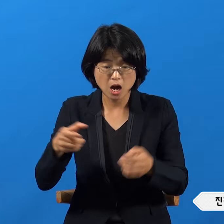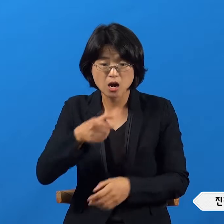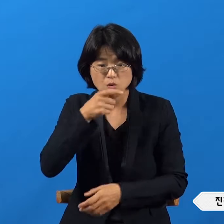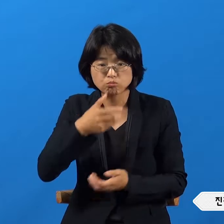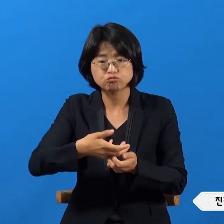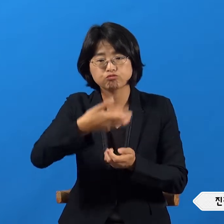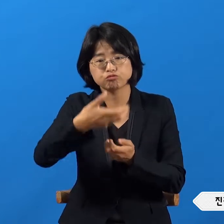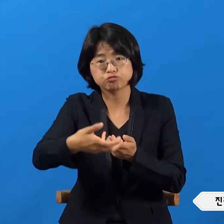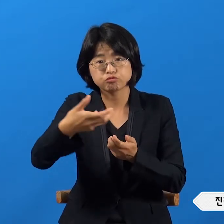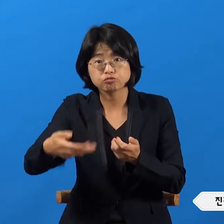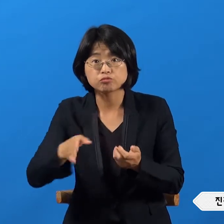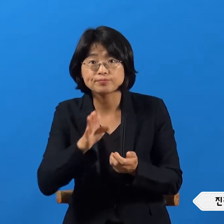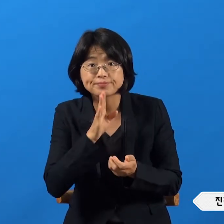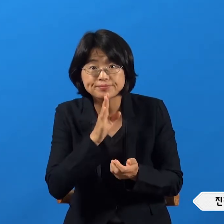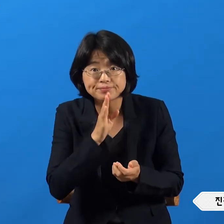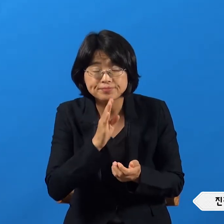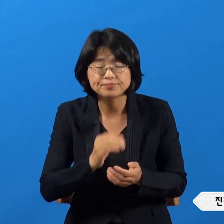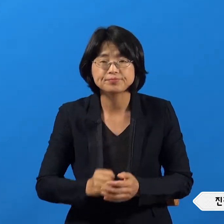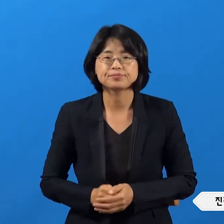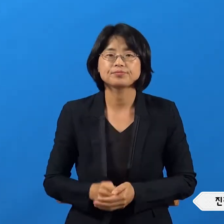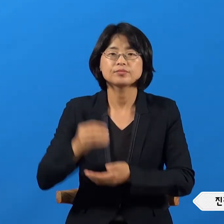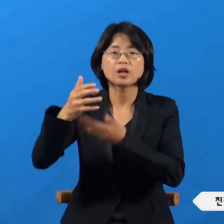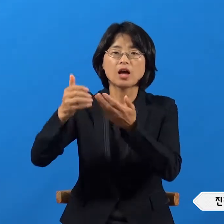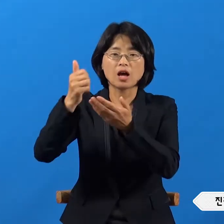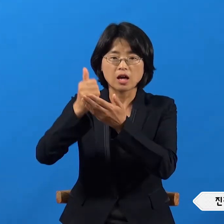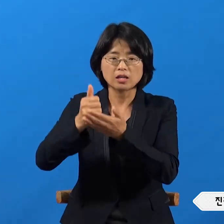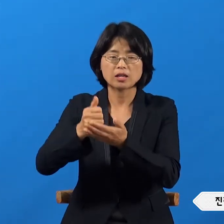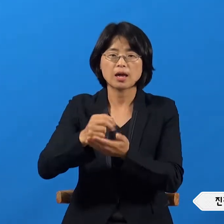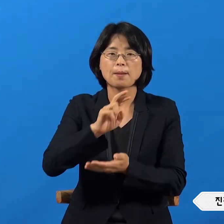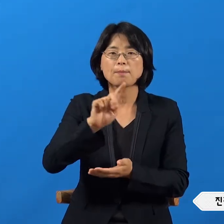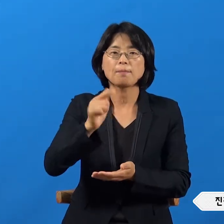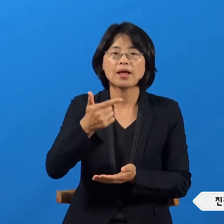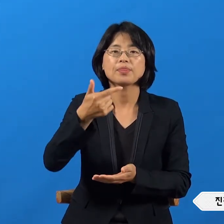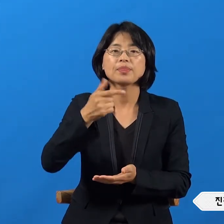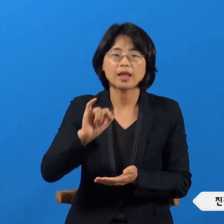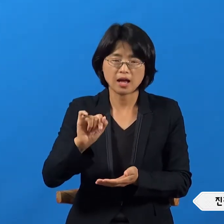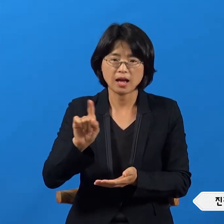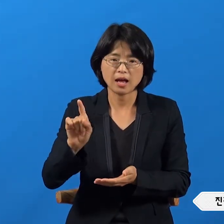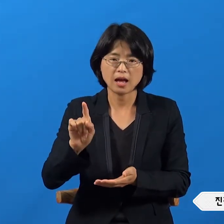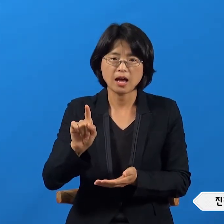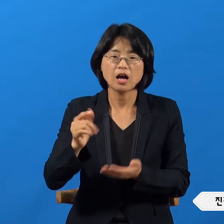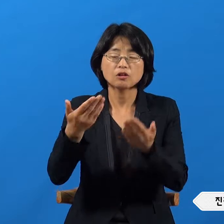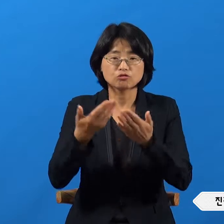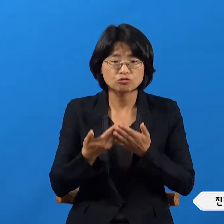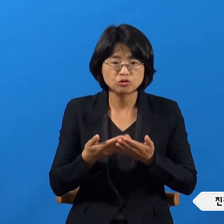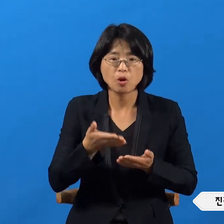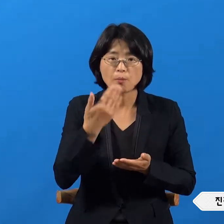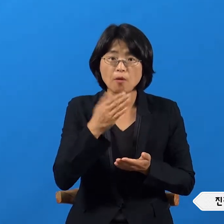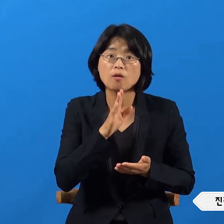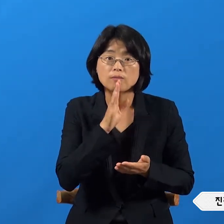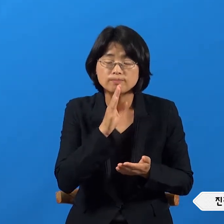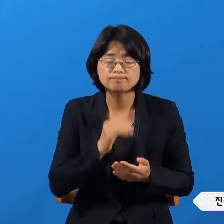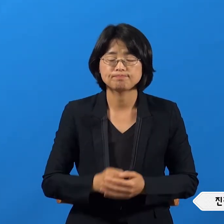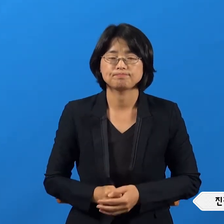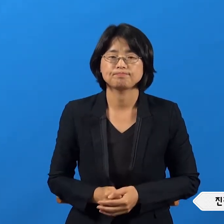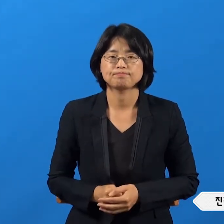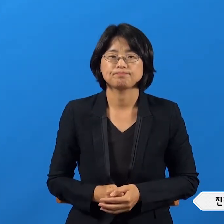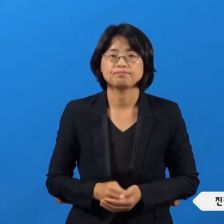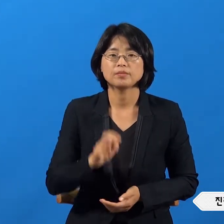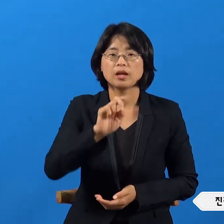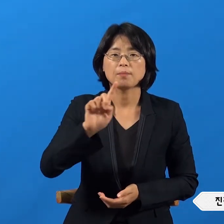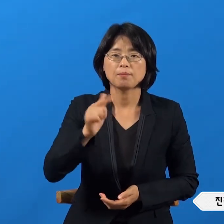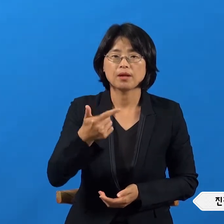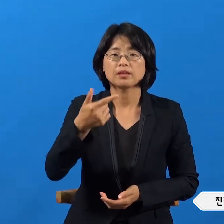하나님께서 만나를 주셔서 그들을 채우지 않으셨습니까? 만나를 향해서 성경은 얘기합니다. 만나가